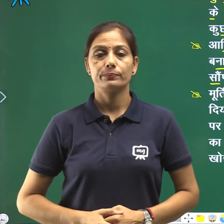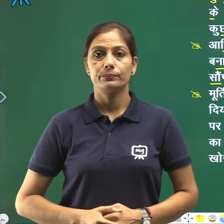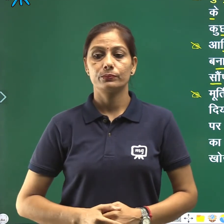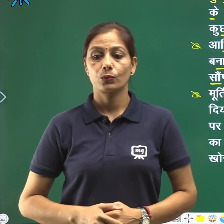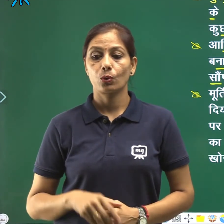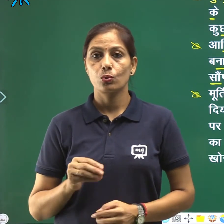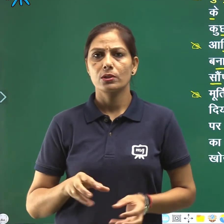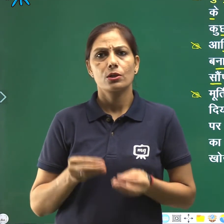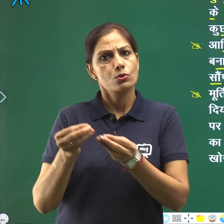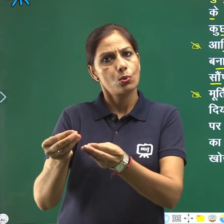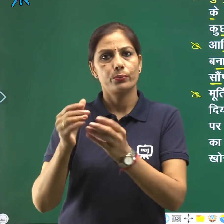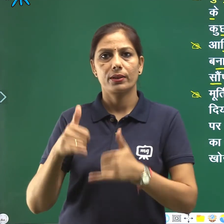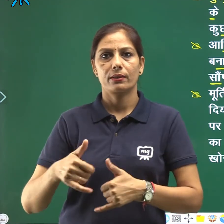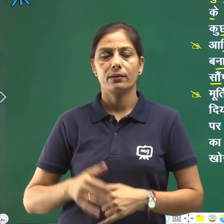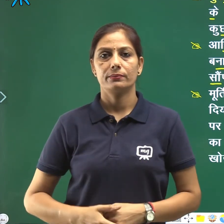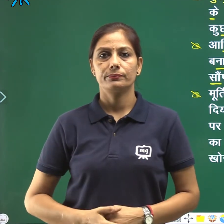उसे सौंप दिया गया।